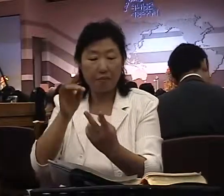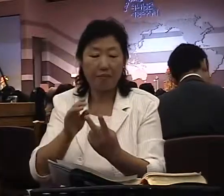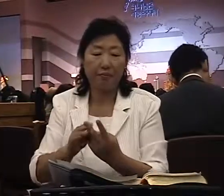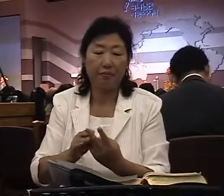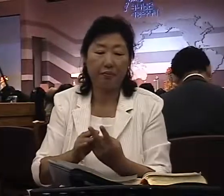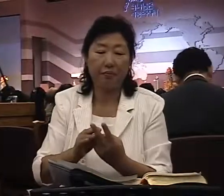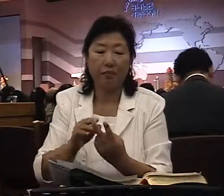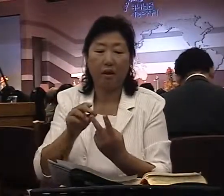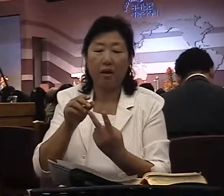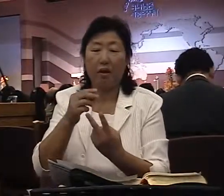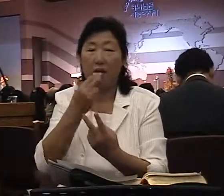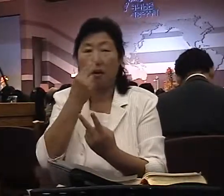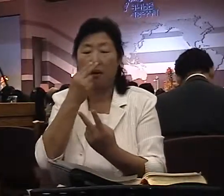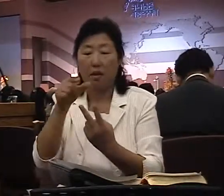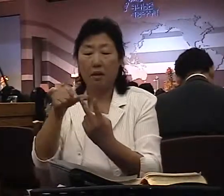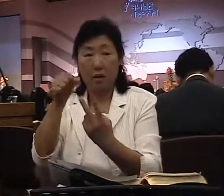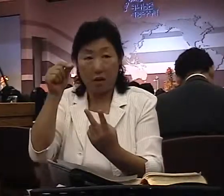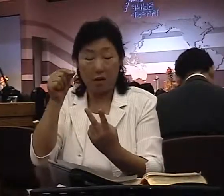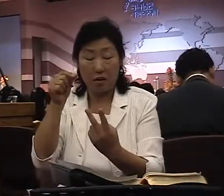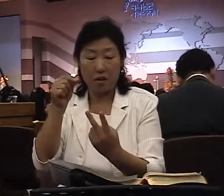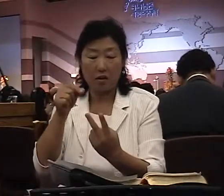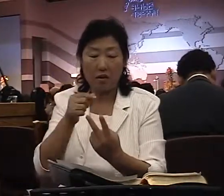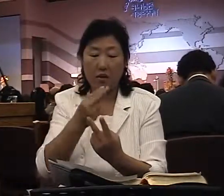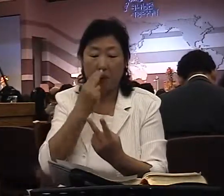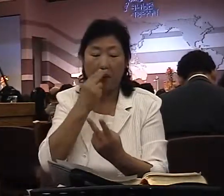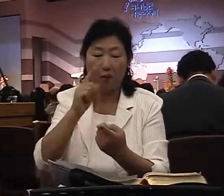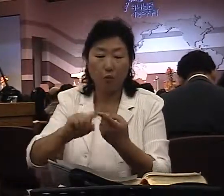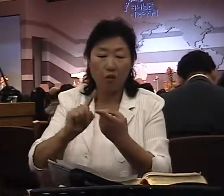생명을 택해야죠. 이 생명에 대해서는